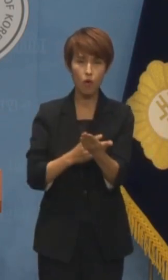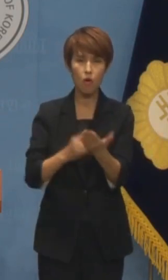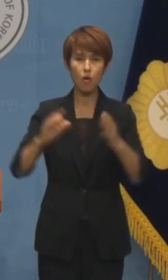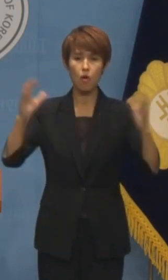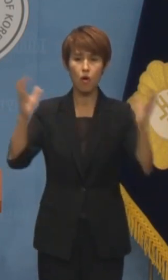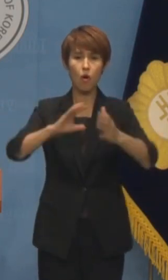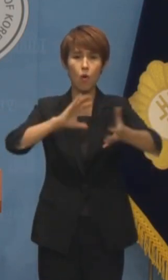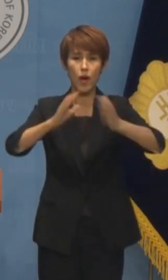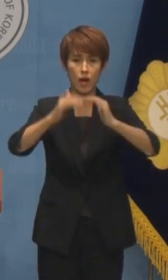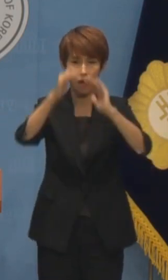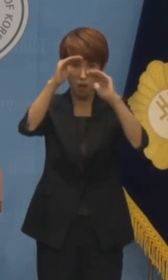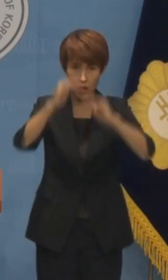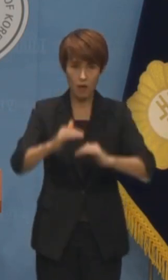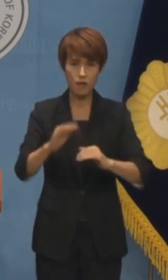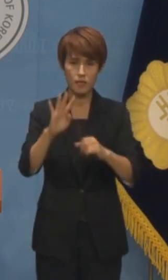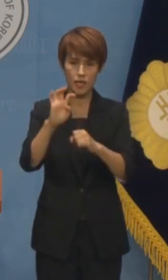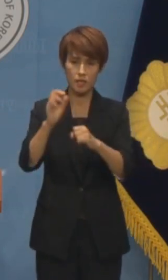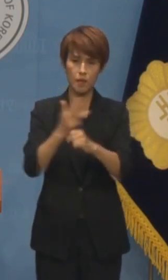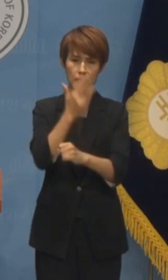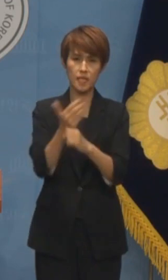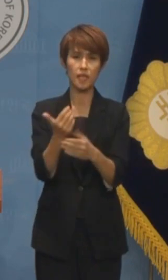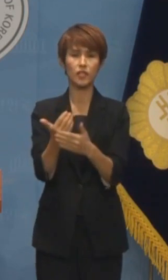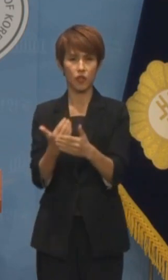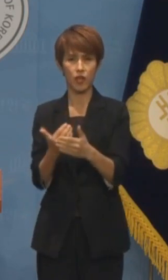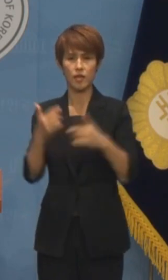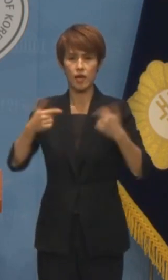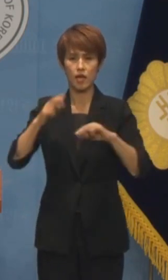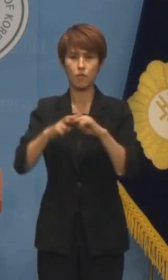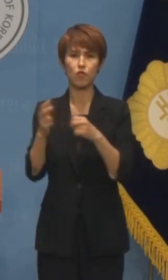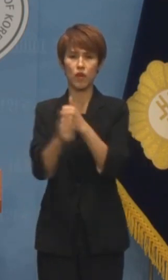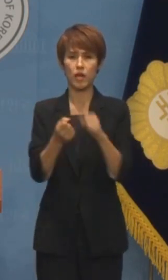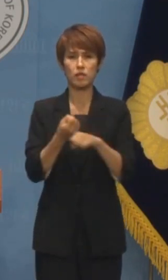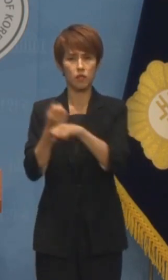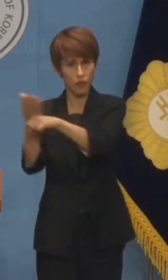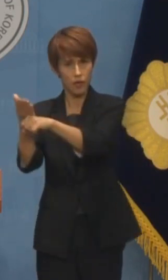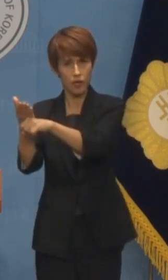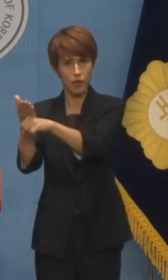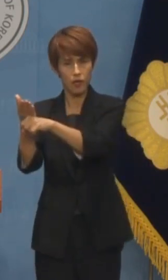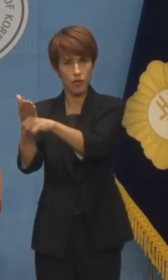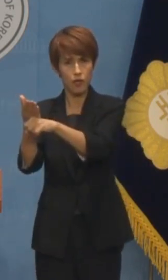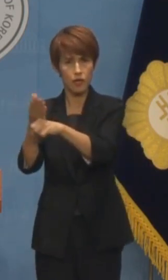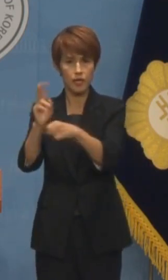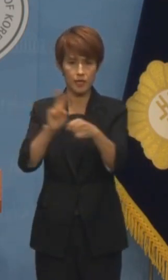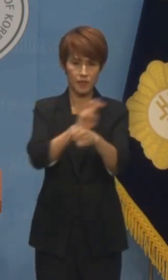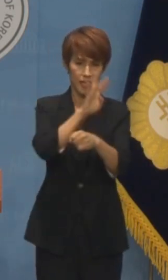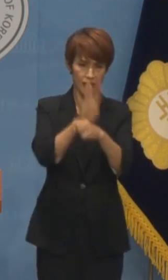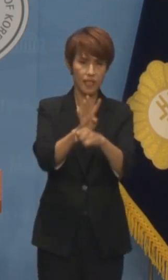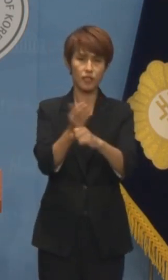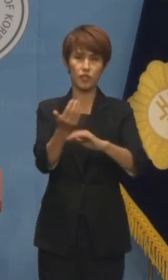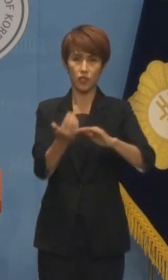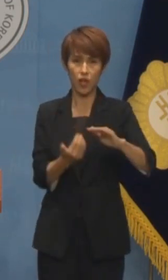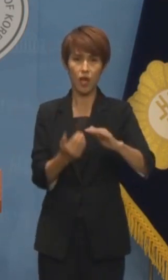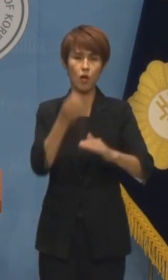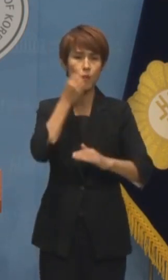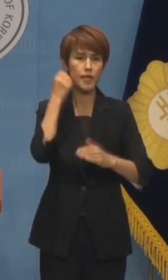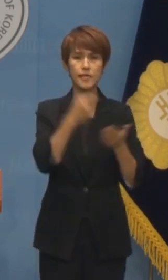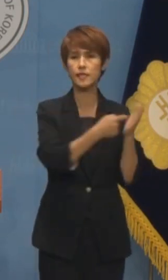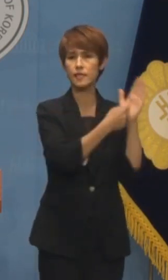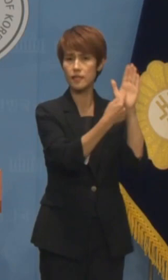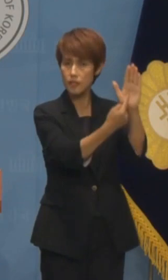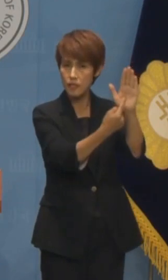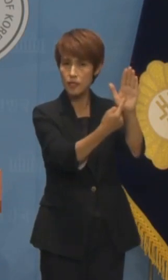회의 안건은 48시간 전에 상임위원들에게 전달되고 24시간 전에 홈페이지 등을